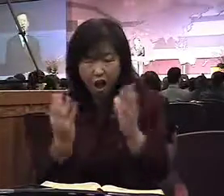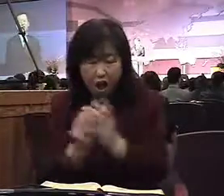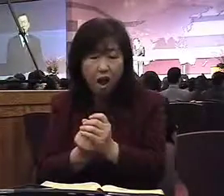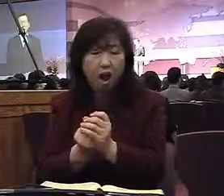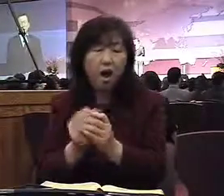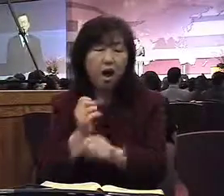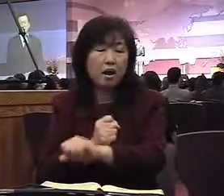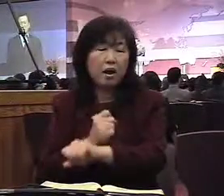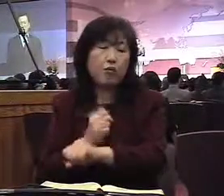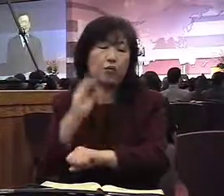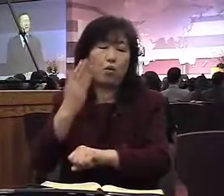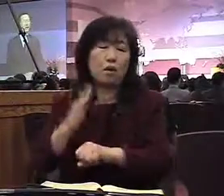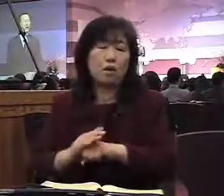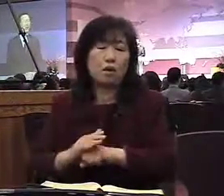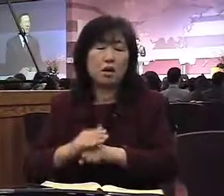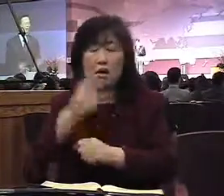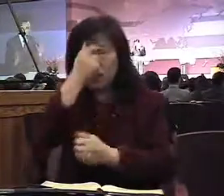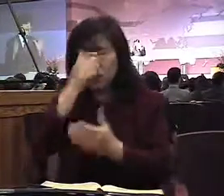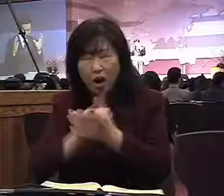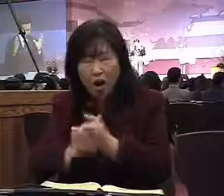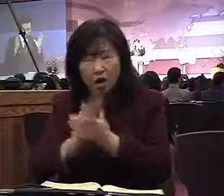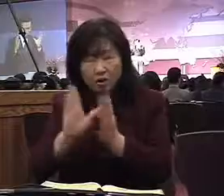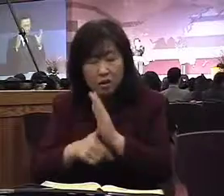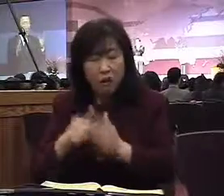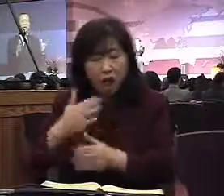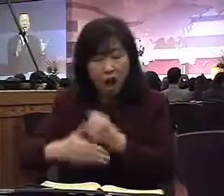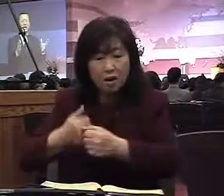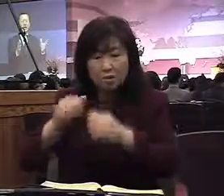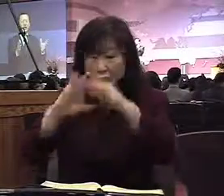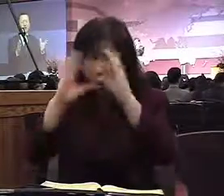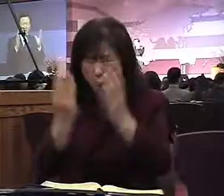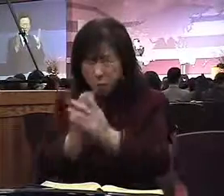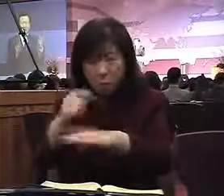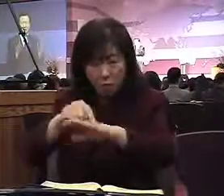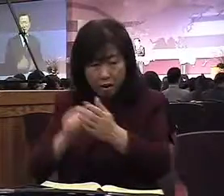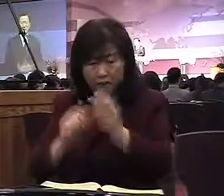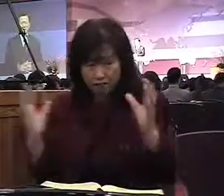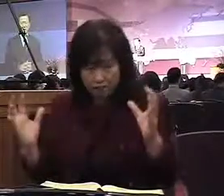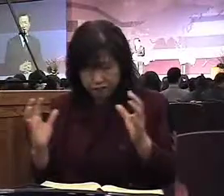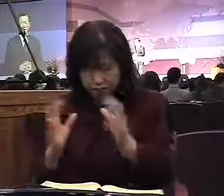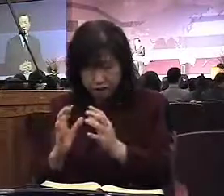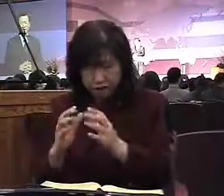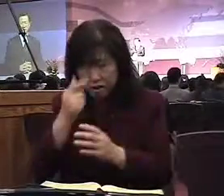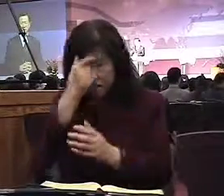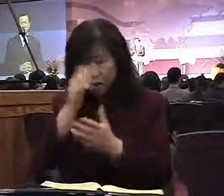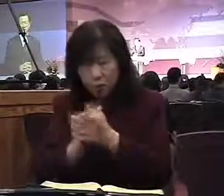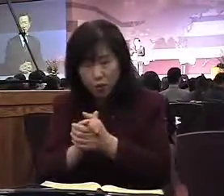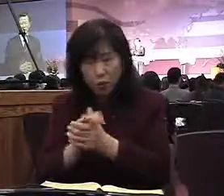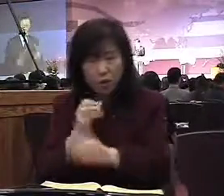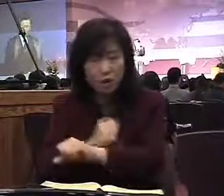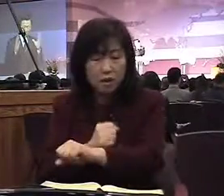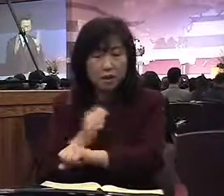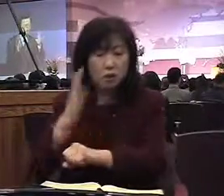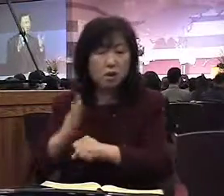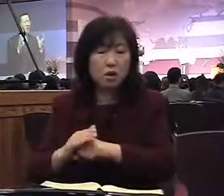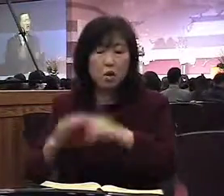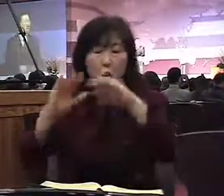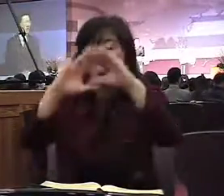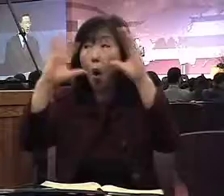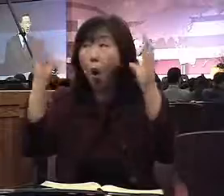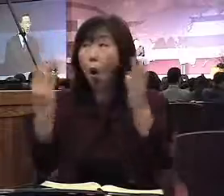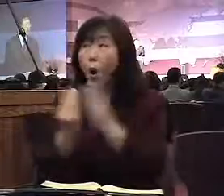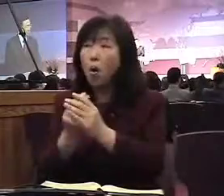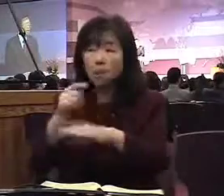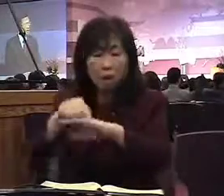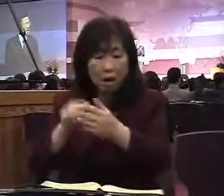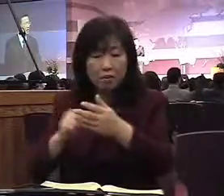우리가 기도할 때도 하나님 앞에 나와 온 마음을 다 그렇게 기도하시기 바랍니다. 온 마음을 다